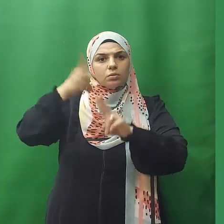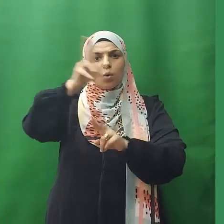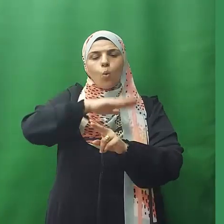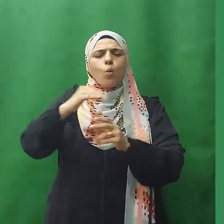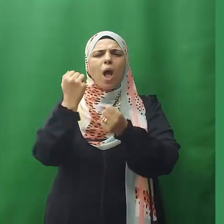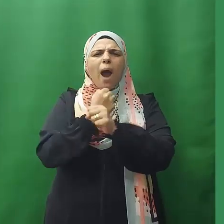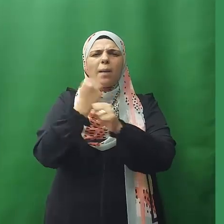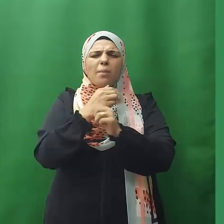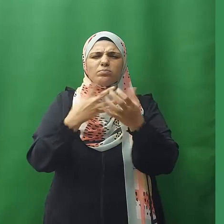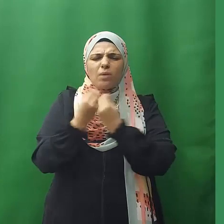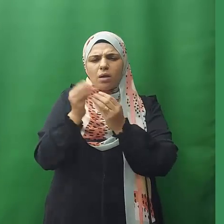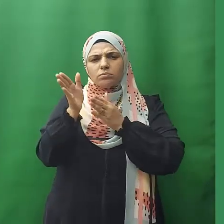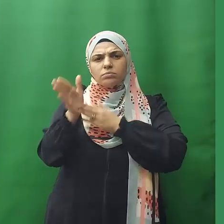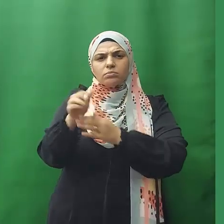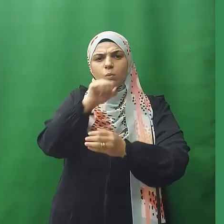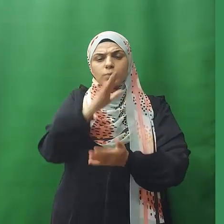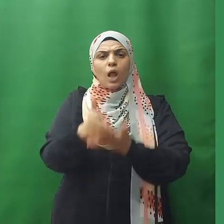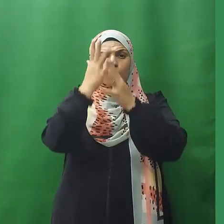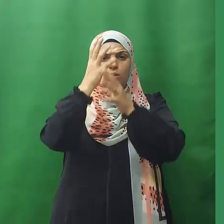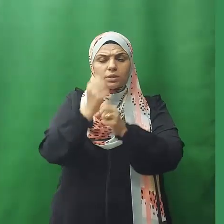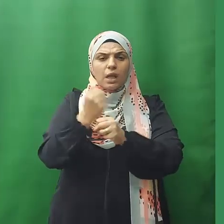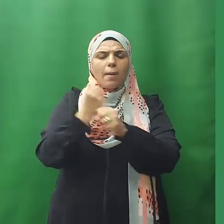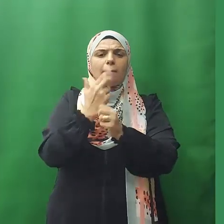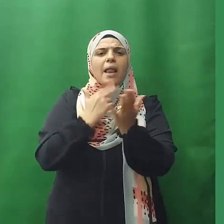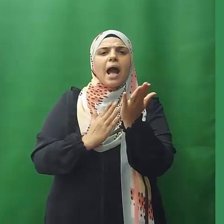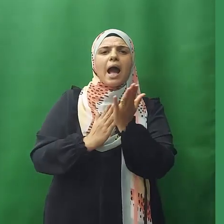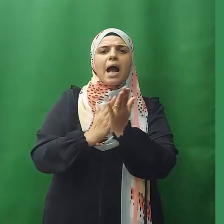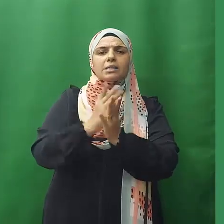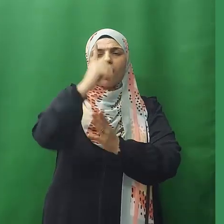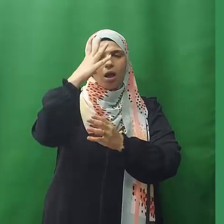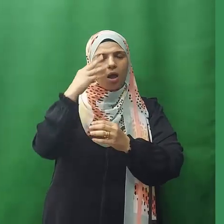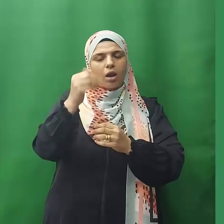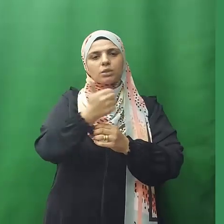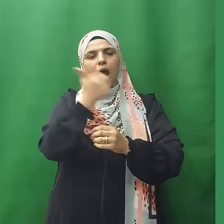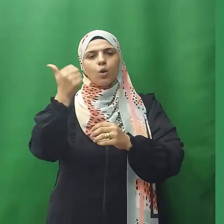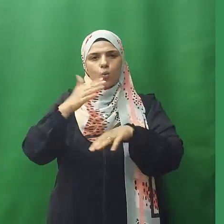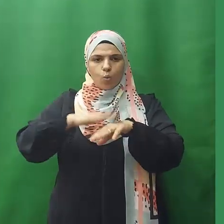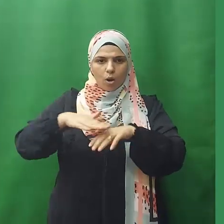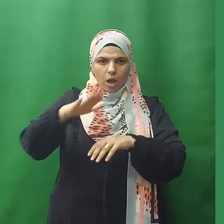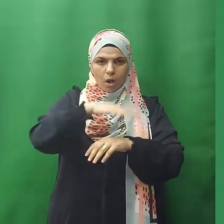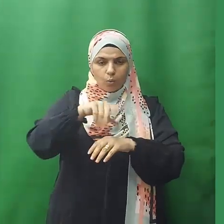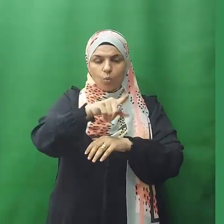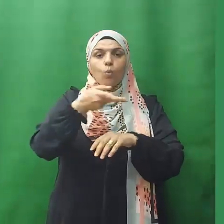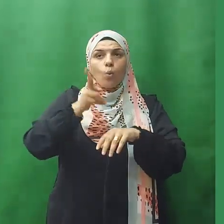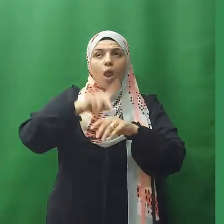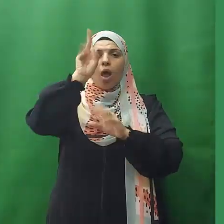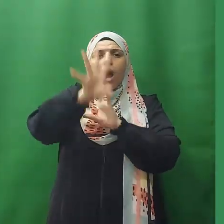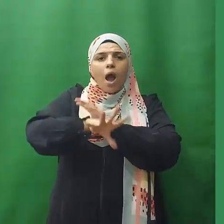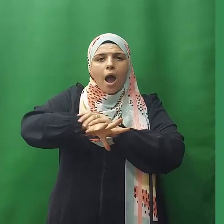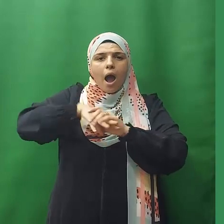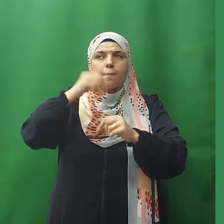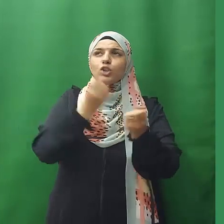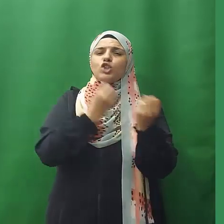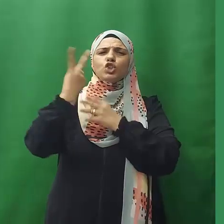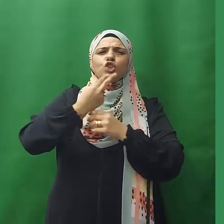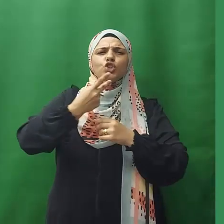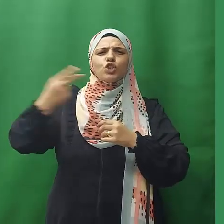اتبعوهم باحسان رضي الله عنهم ورضوا عنه واعد لهم جنات تجري تحتها